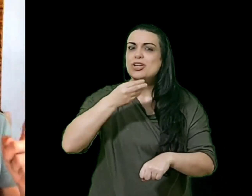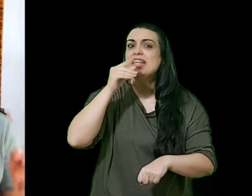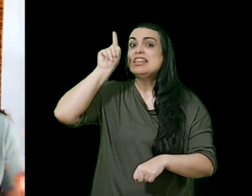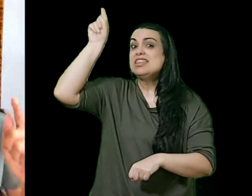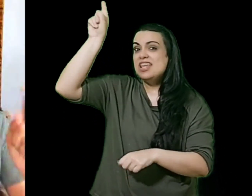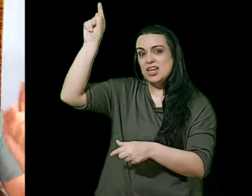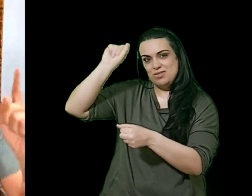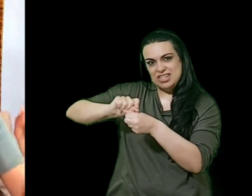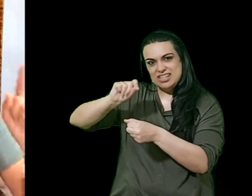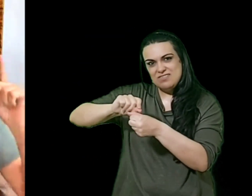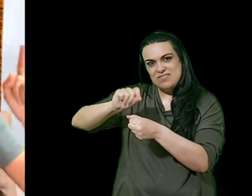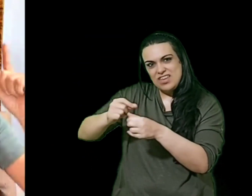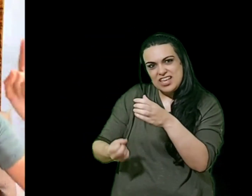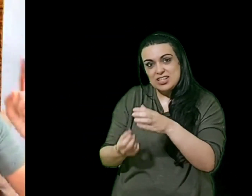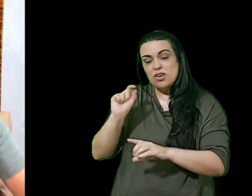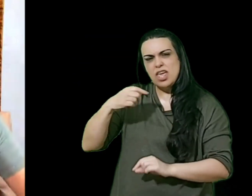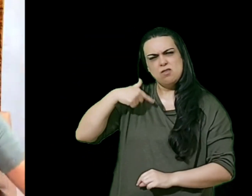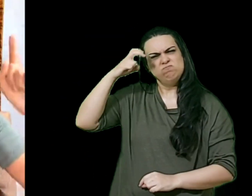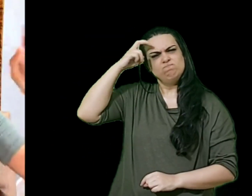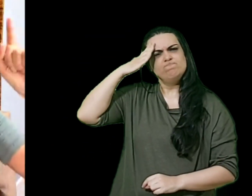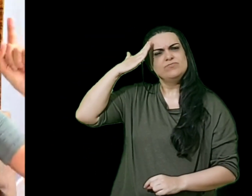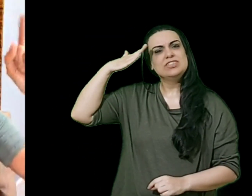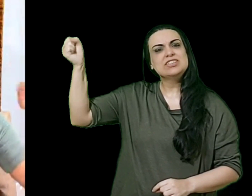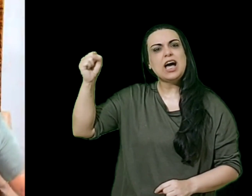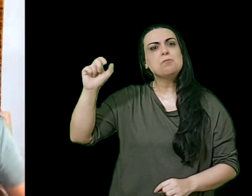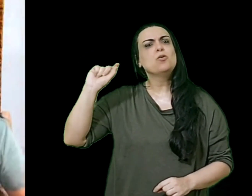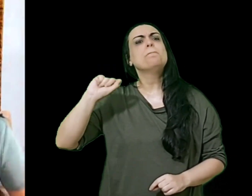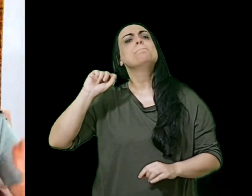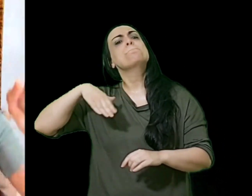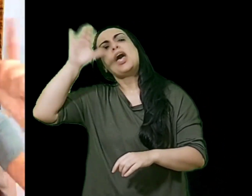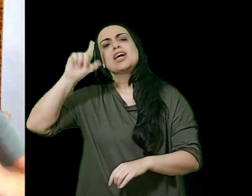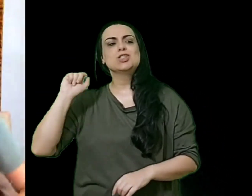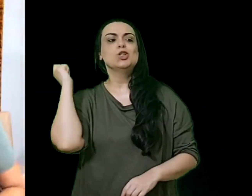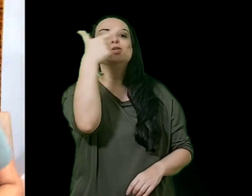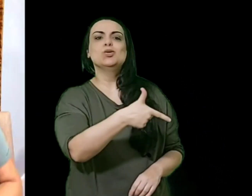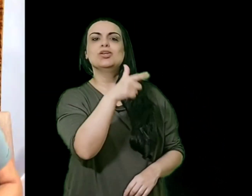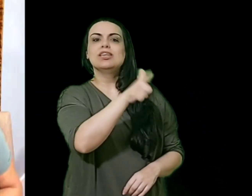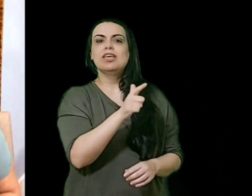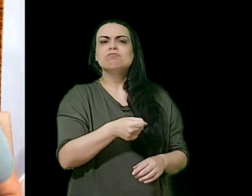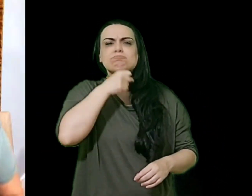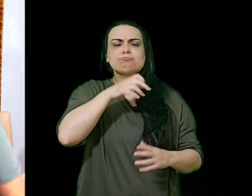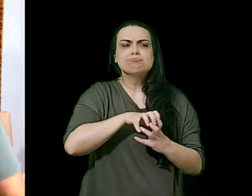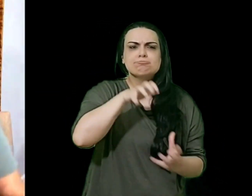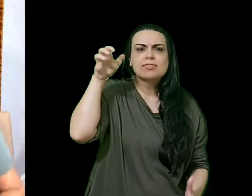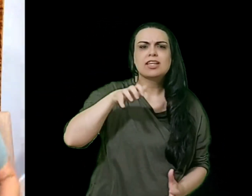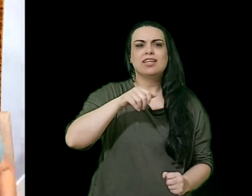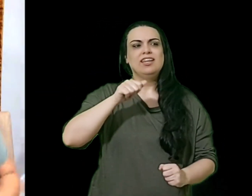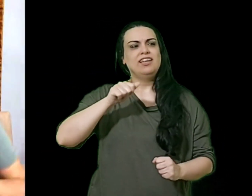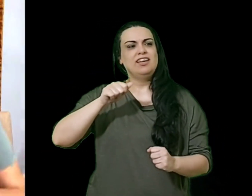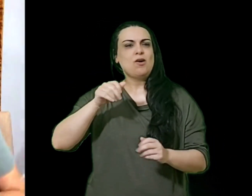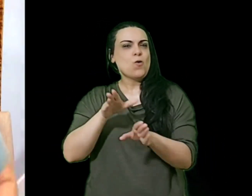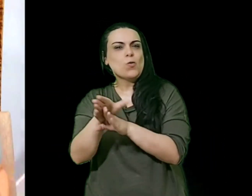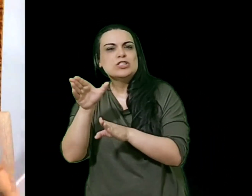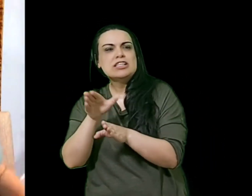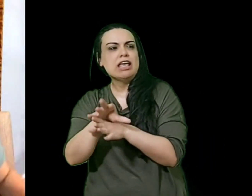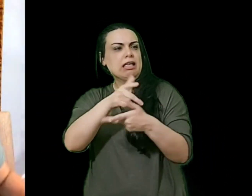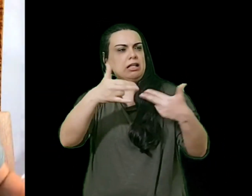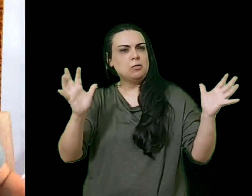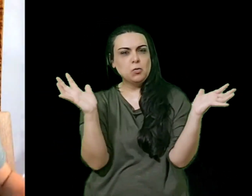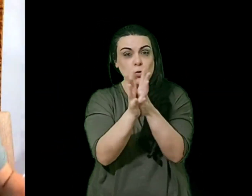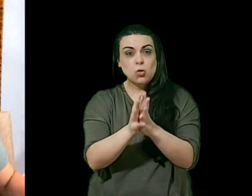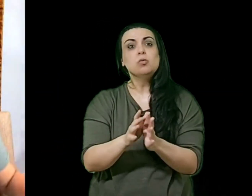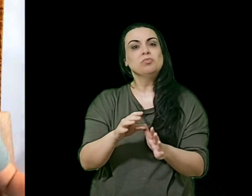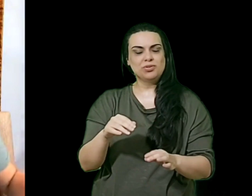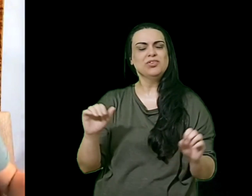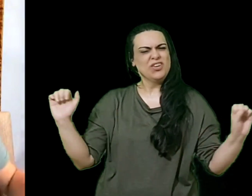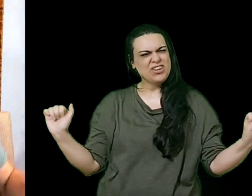fizeste mais sábio e entendido do que os anciãos do palácio e do que os meus conselheiros. Ô glória! Em Êxodo capítulo de